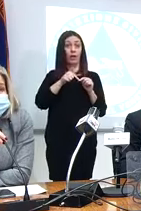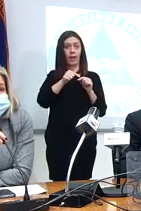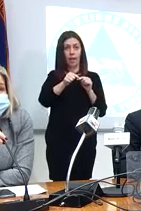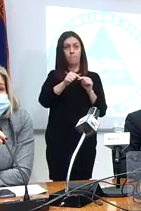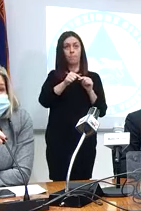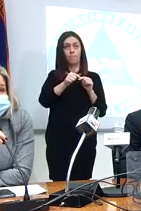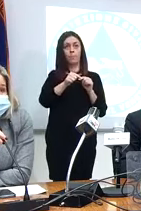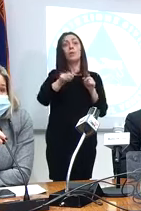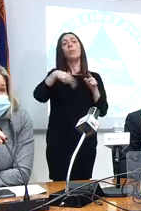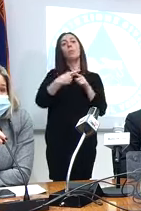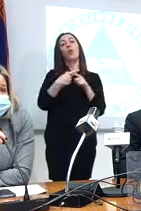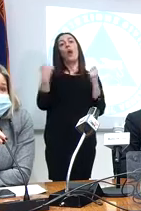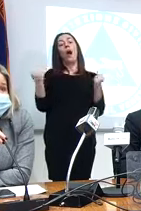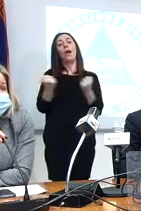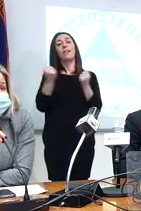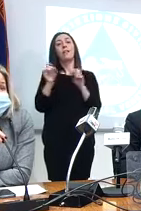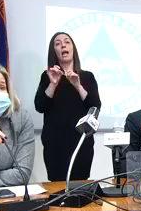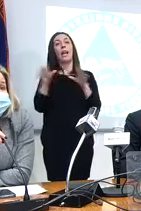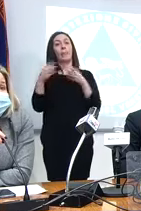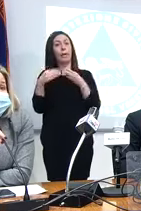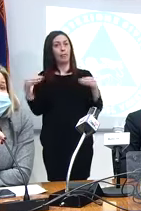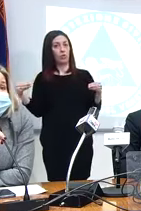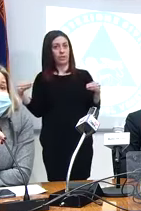l'attività in libera professione in Romania.